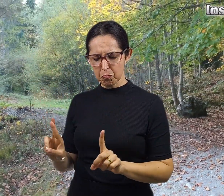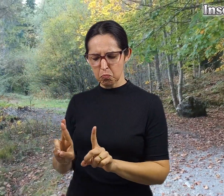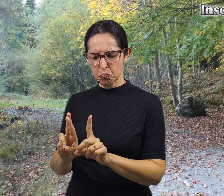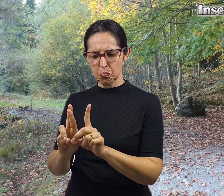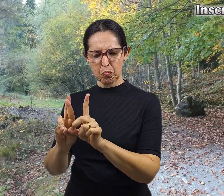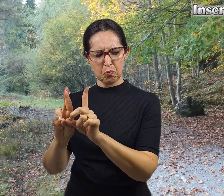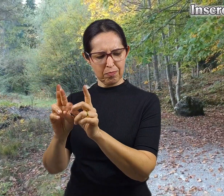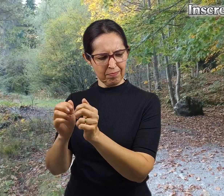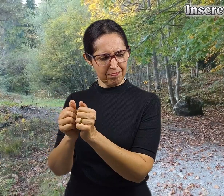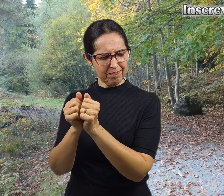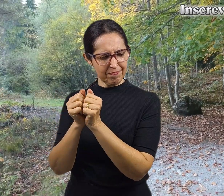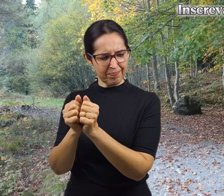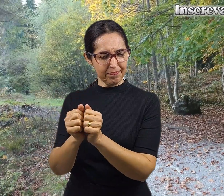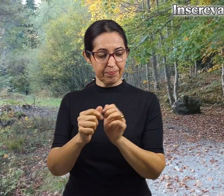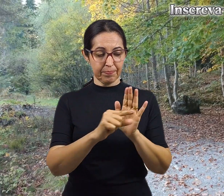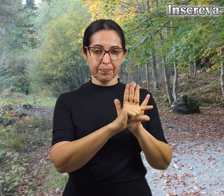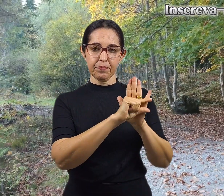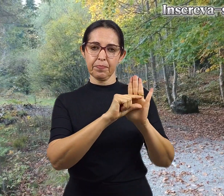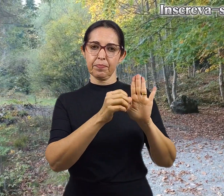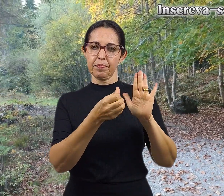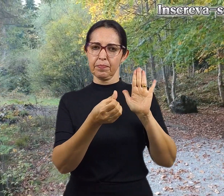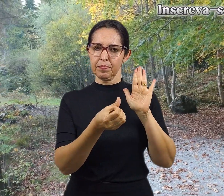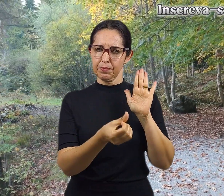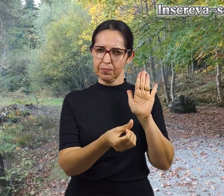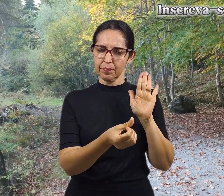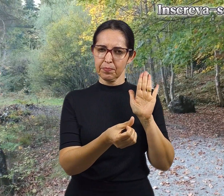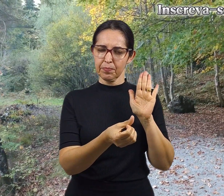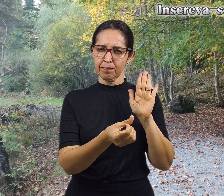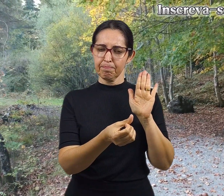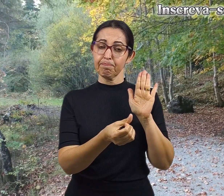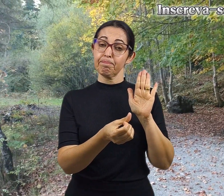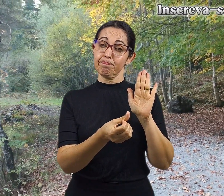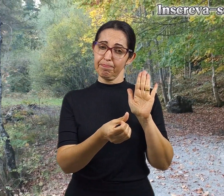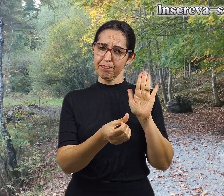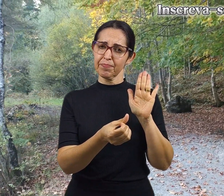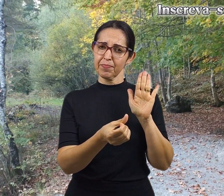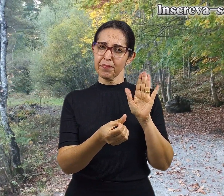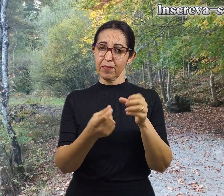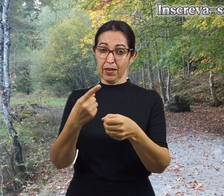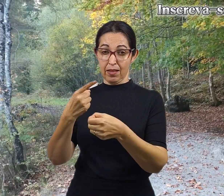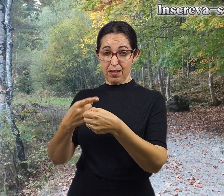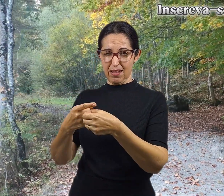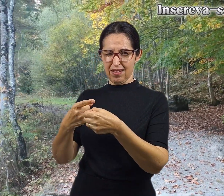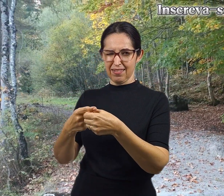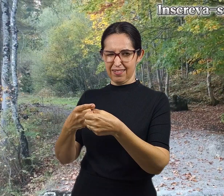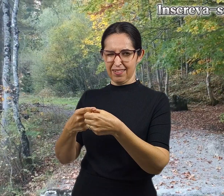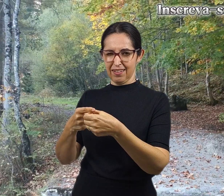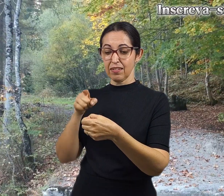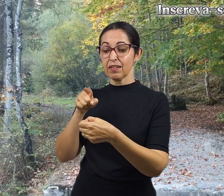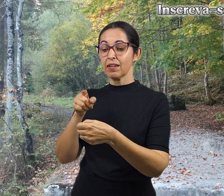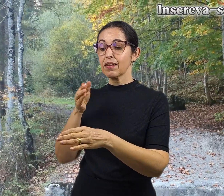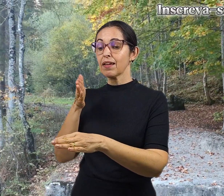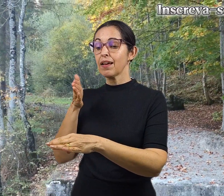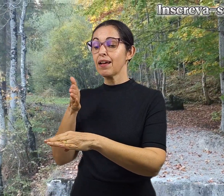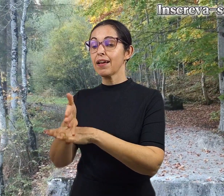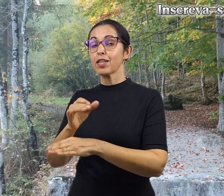andado. Versículo 6. Assim chegou Jacó à luz que estava na terra